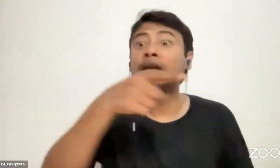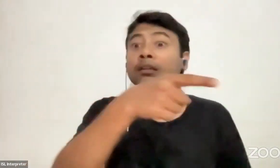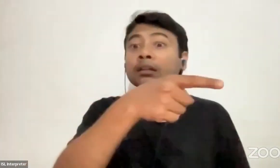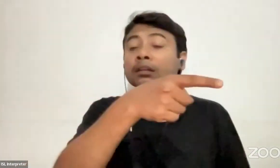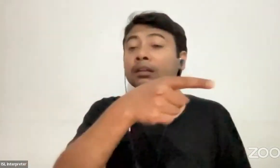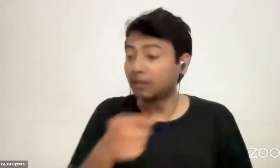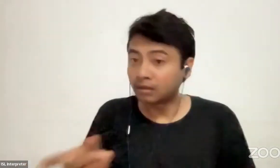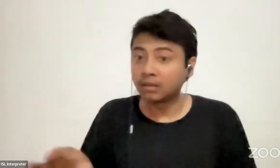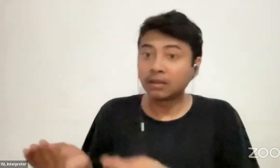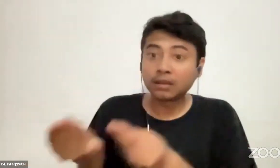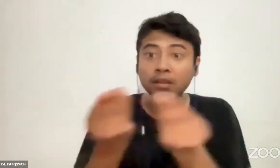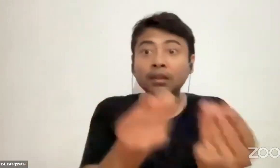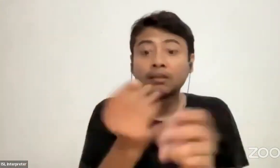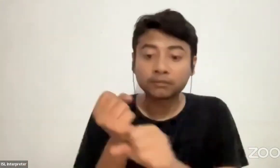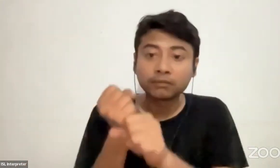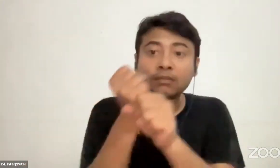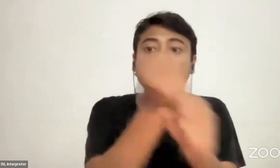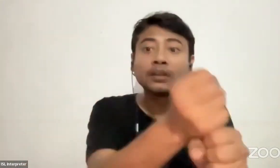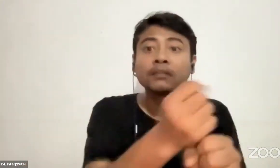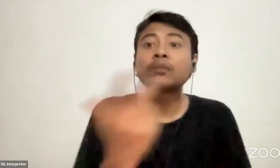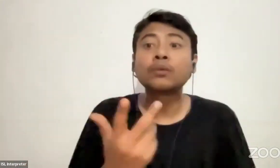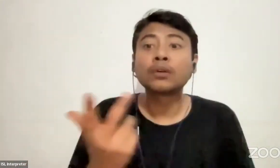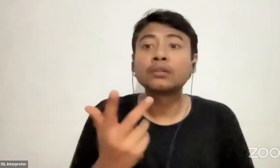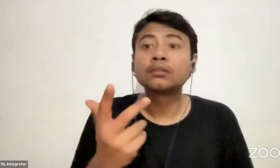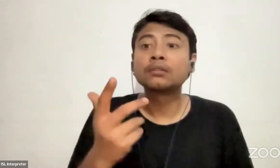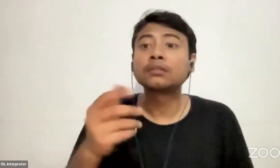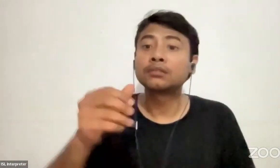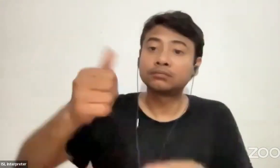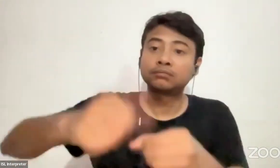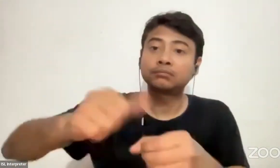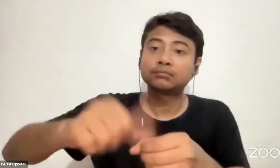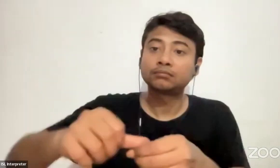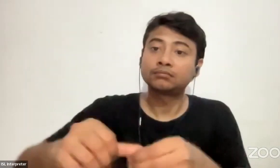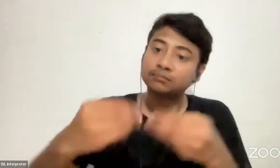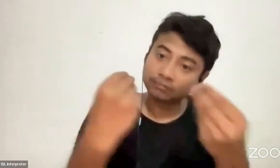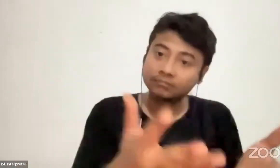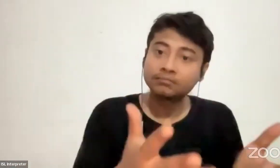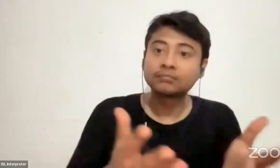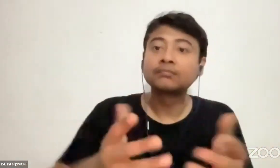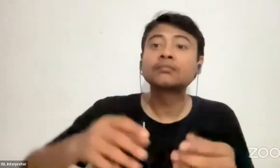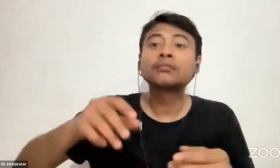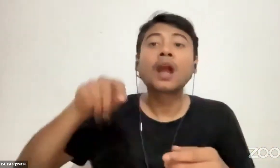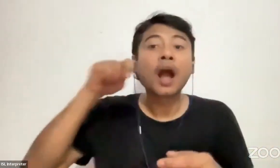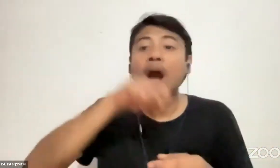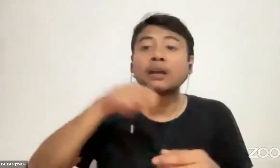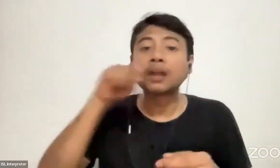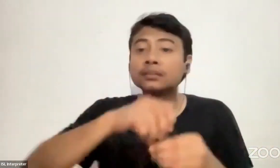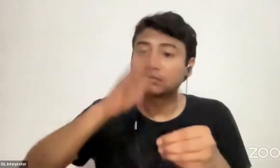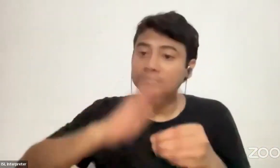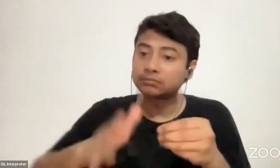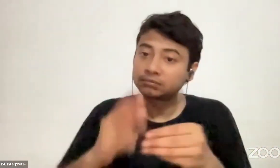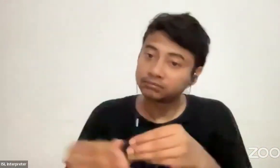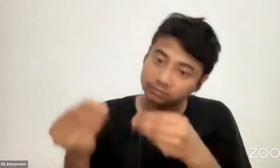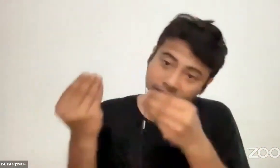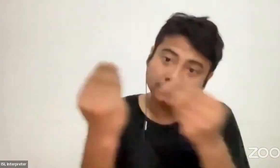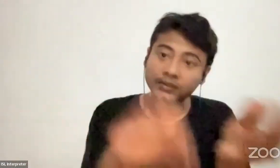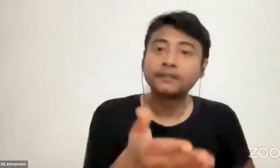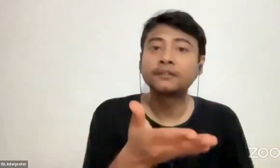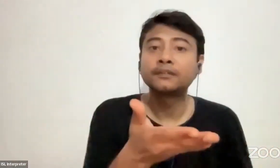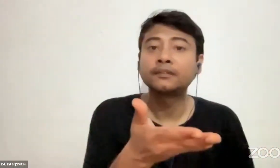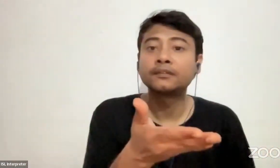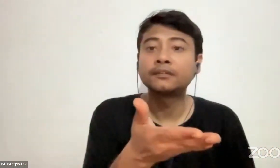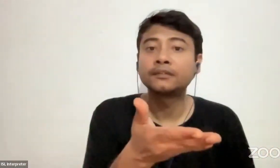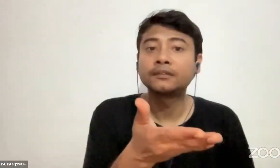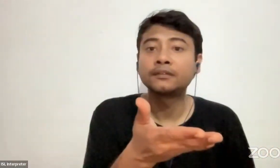क्योंकि ऐसे लोग क्या है, तमोगुण में है, और माता ने ऐसे लोगों को भी एक्सेप्ट किया है जिससे धीरे से उनकी